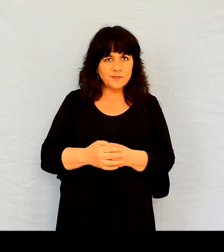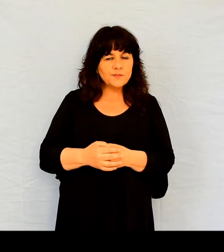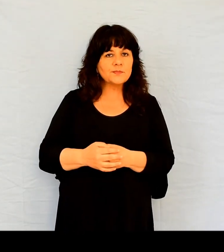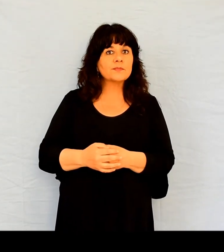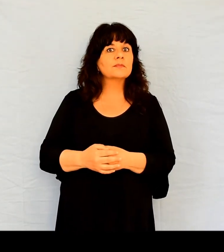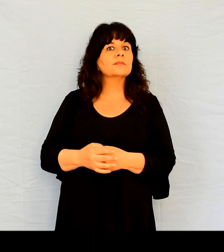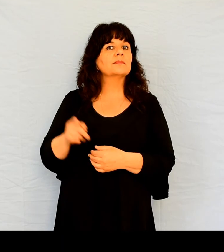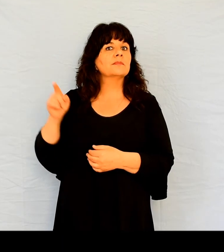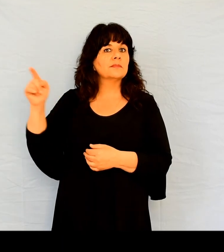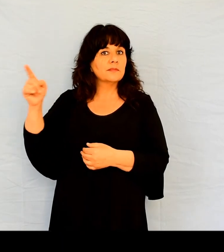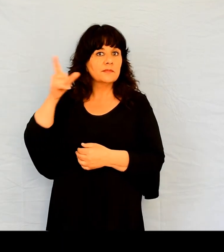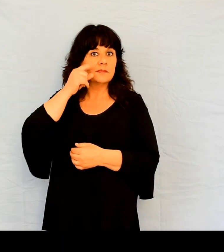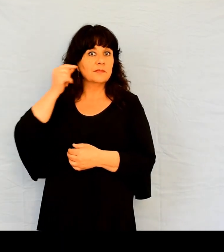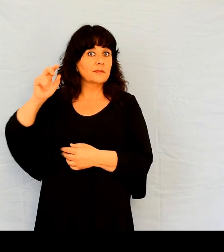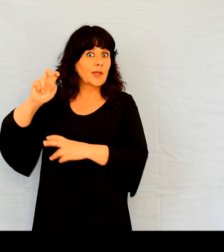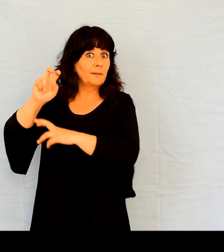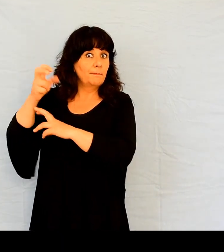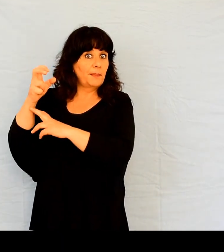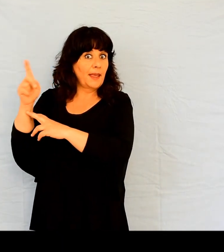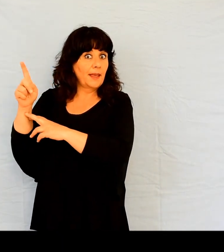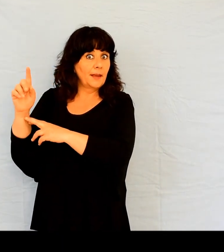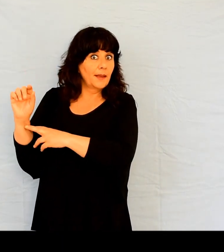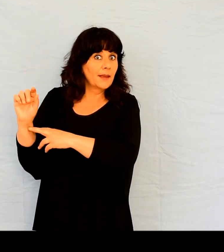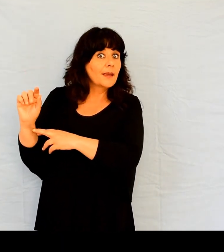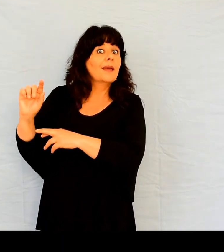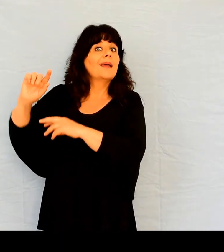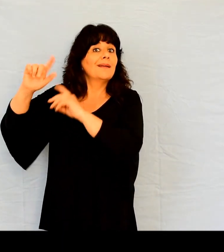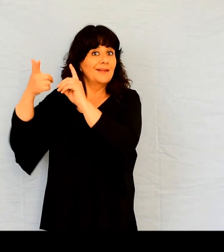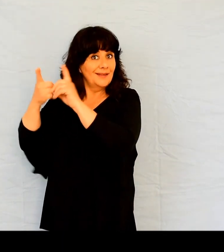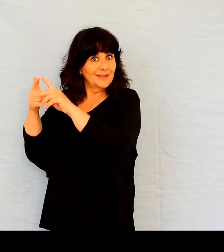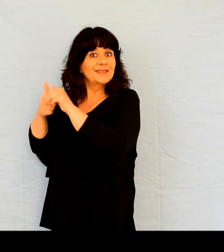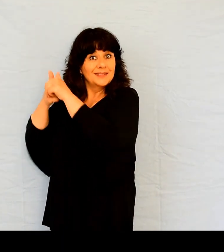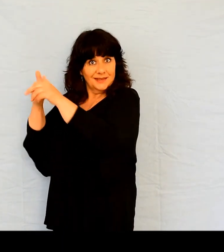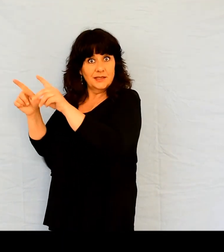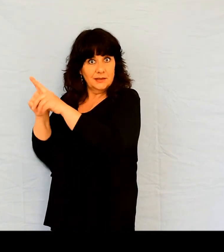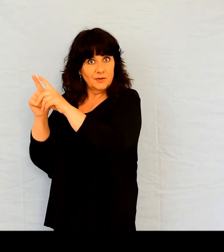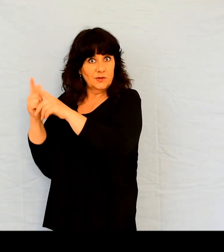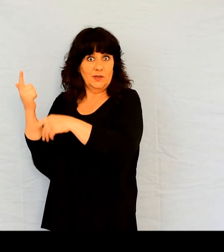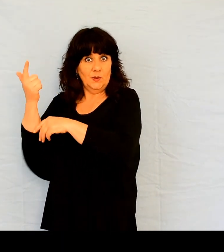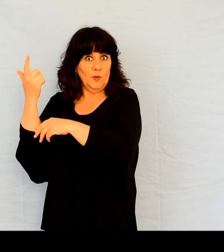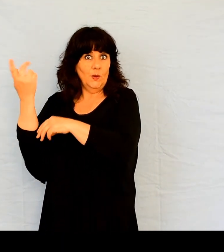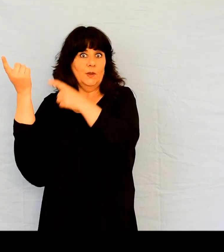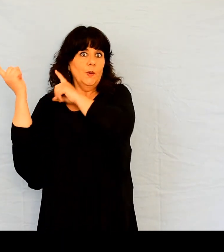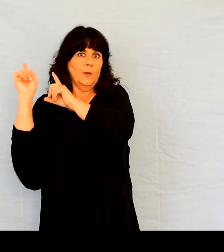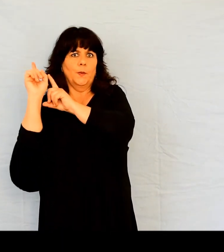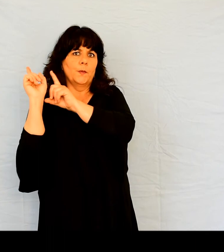Pierre partit donc avec l'autre disciple pour se rendre au tombeau.